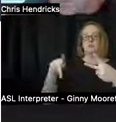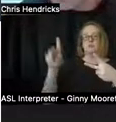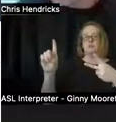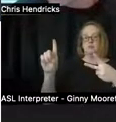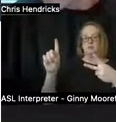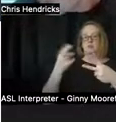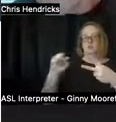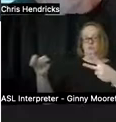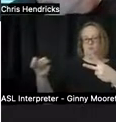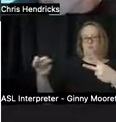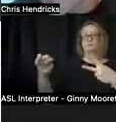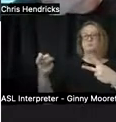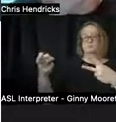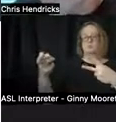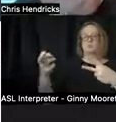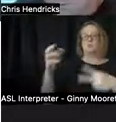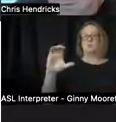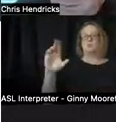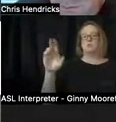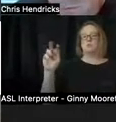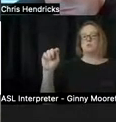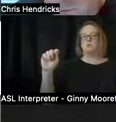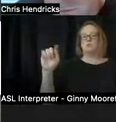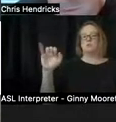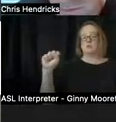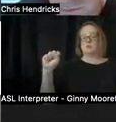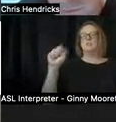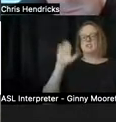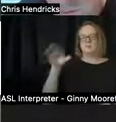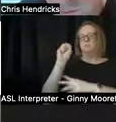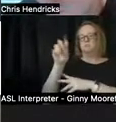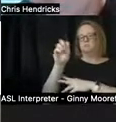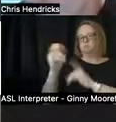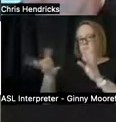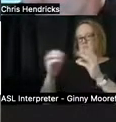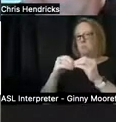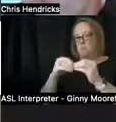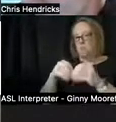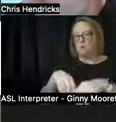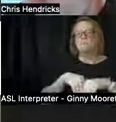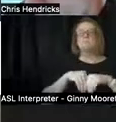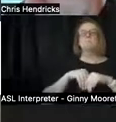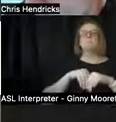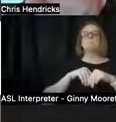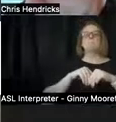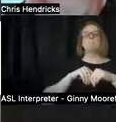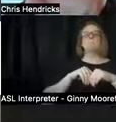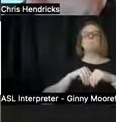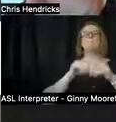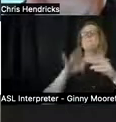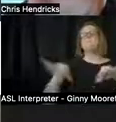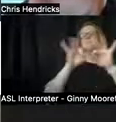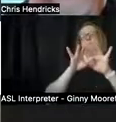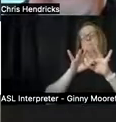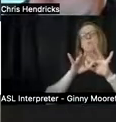otro de apd que son recursos y Curtis nos va a dar muchos más información en un minuto yo no quiero probarle